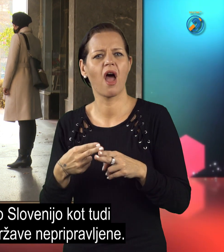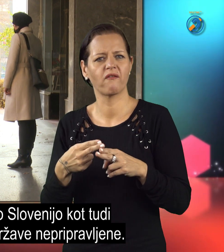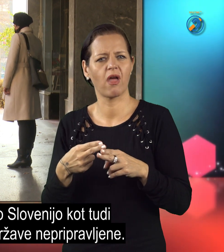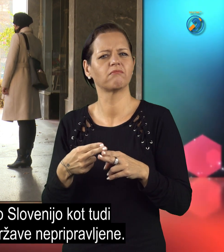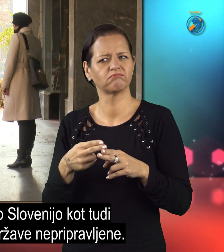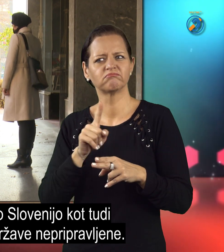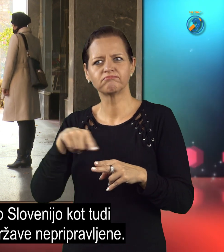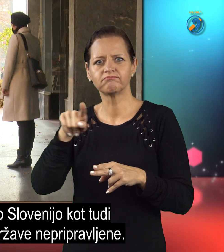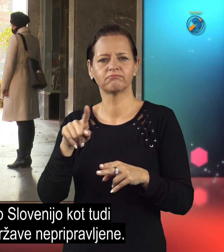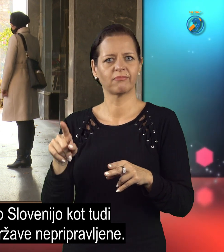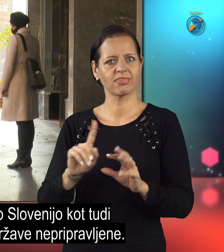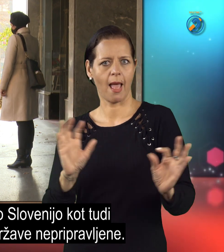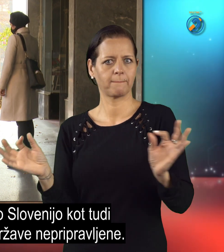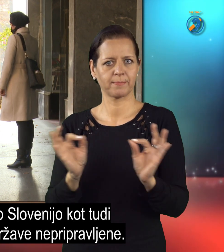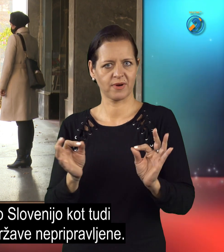nepripravljene.